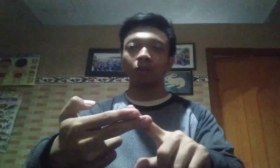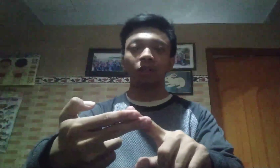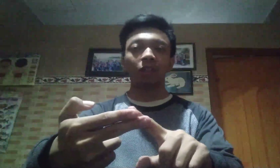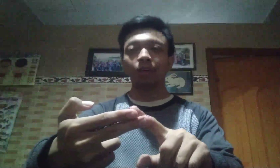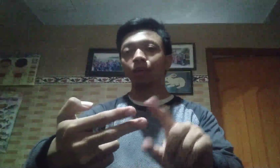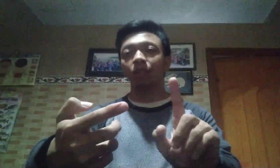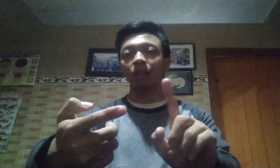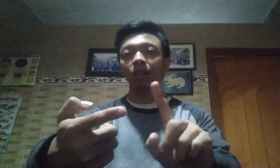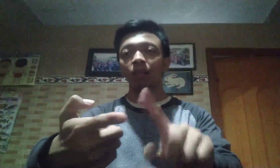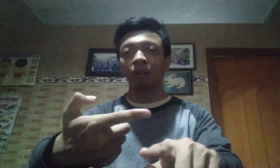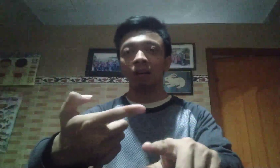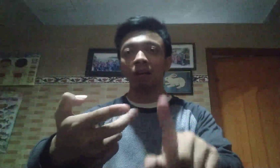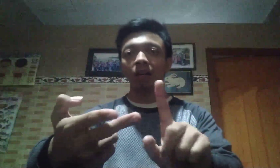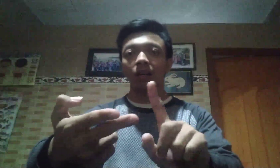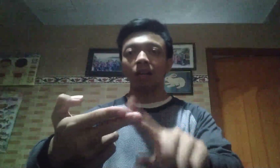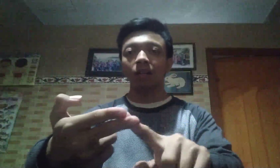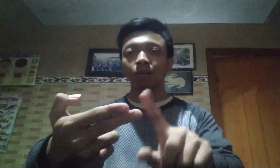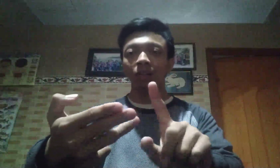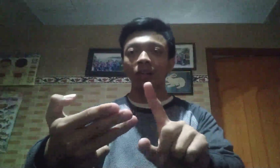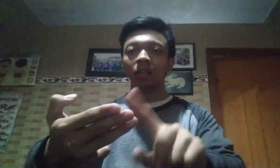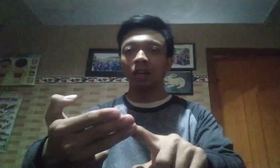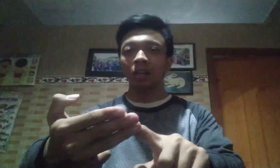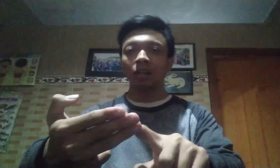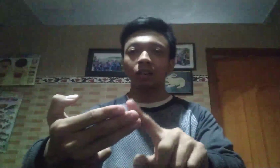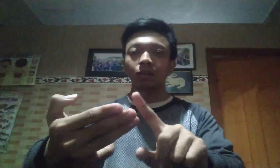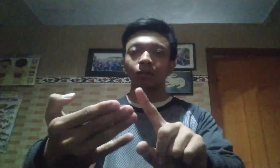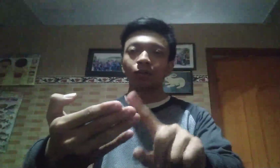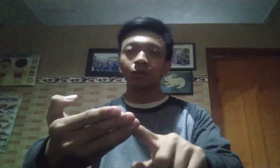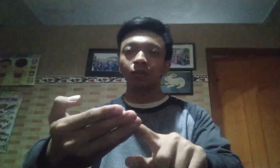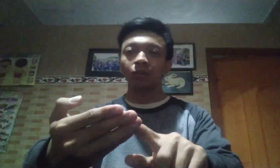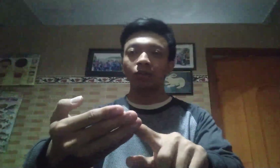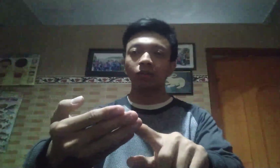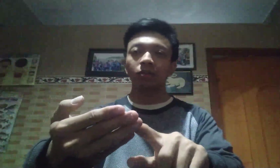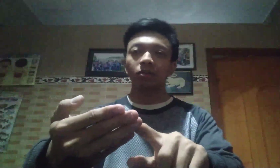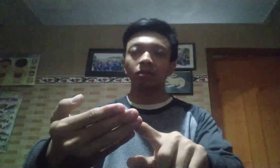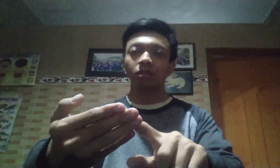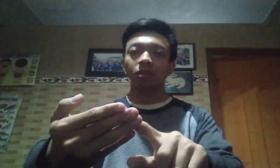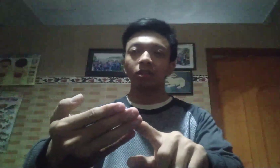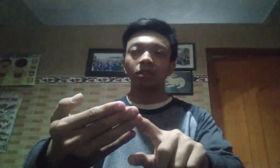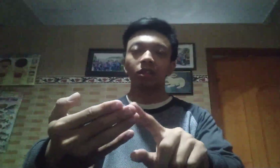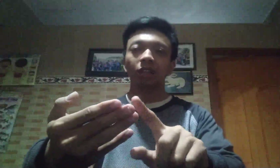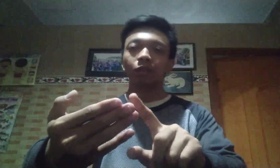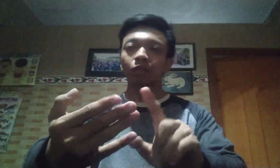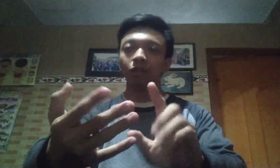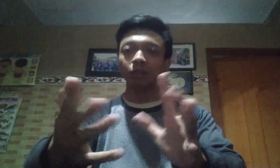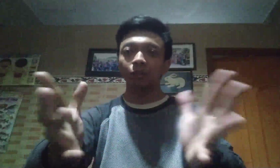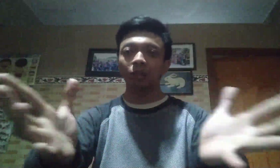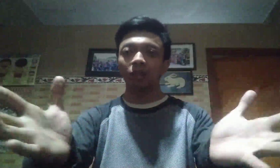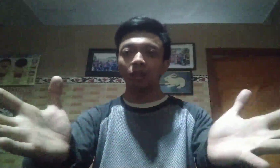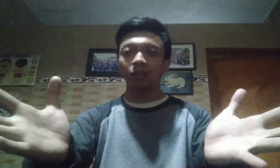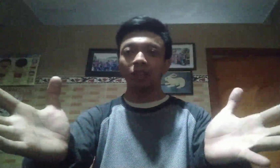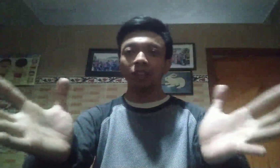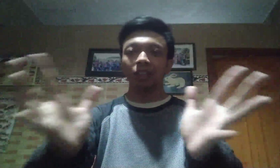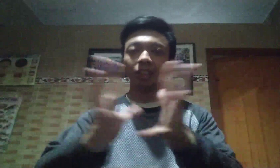Tidak peduli agama Ras, budaya, suku Nah itu semua Bisa dijadikan